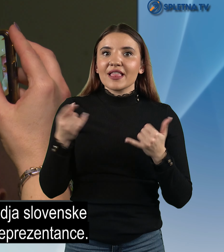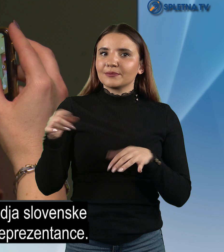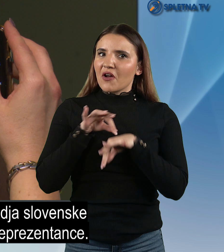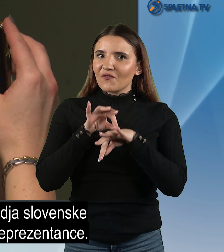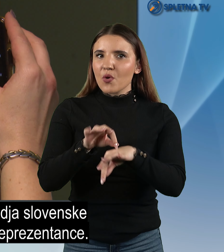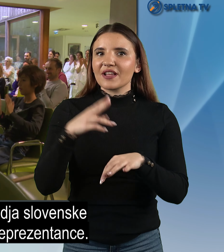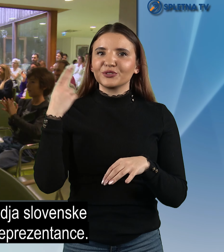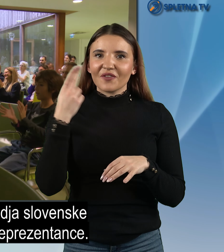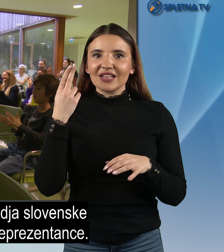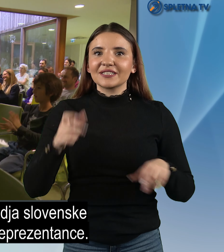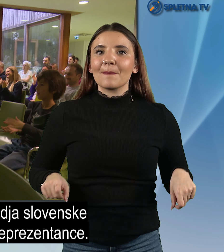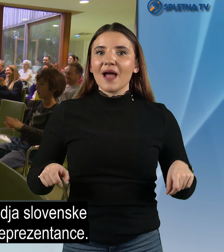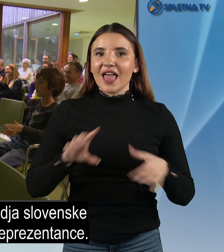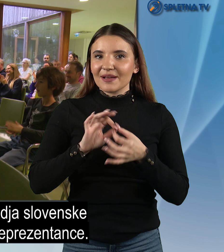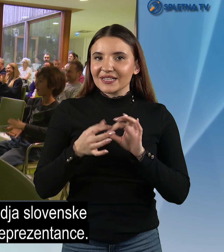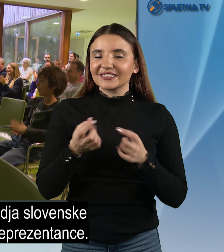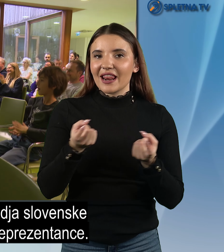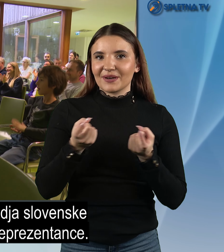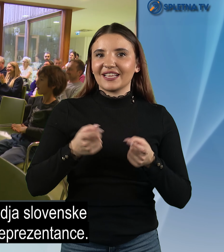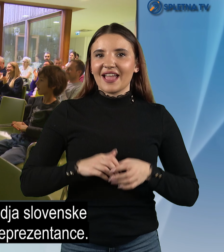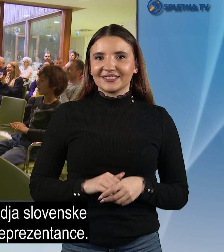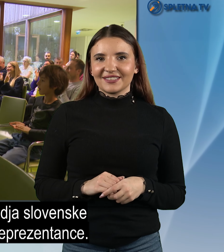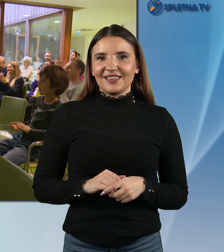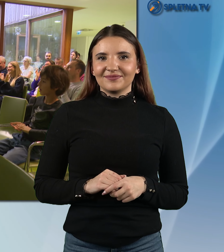slovenske paraolimpijske reprezentance.